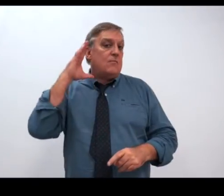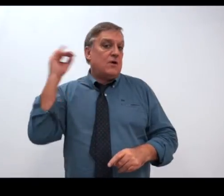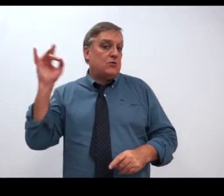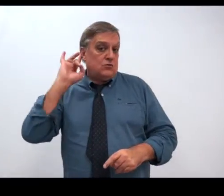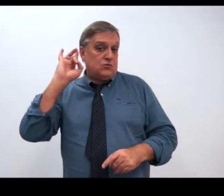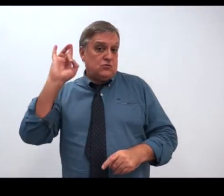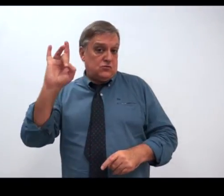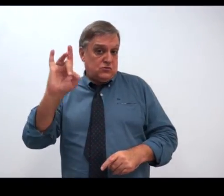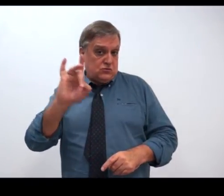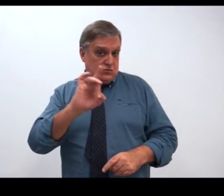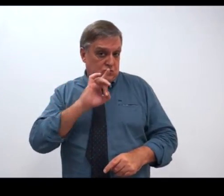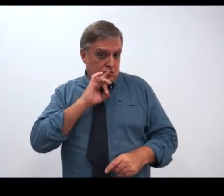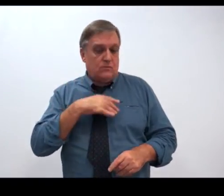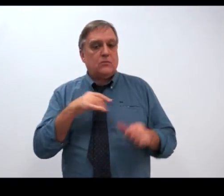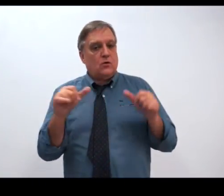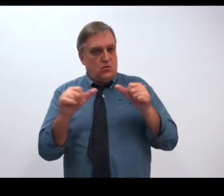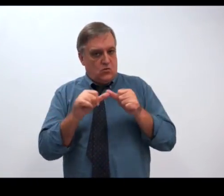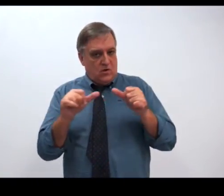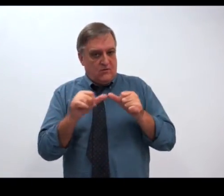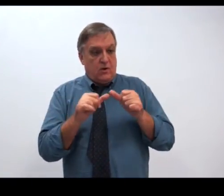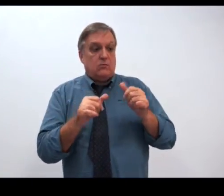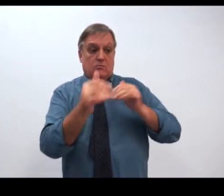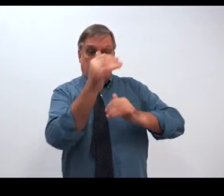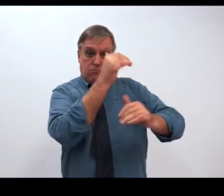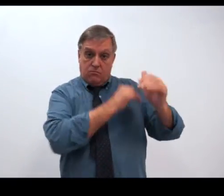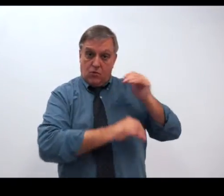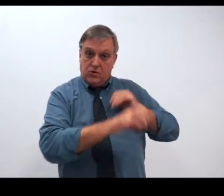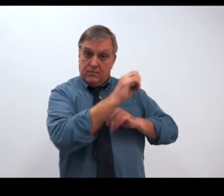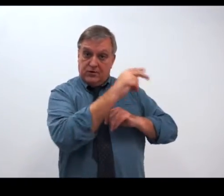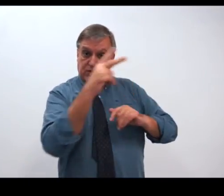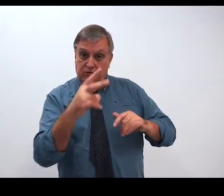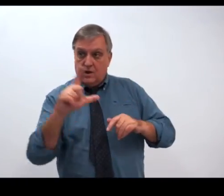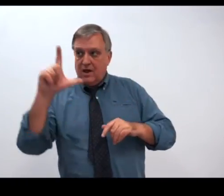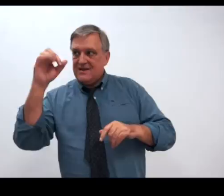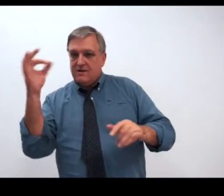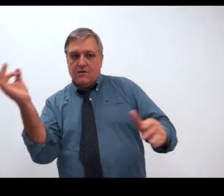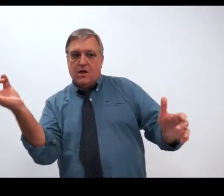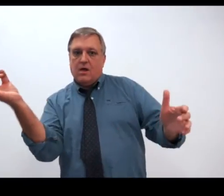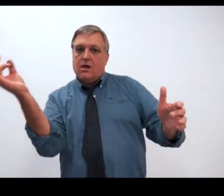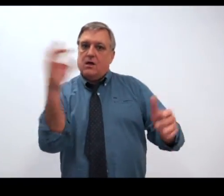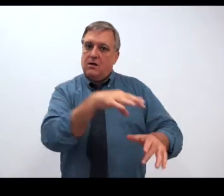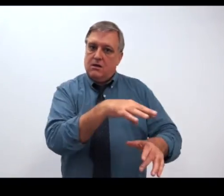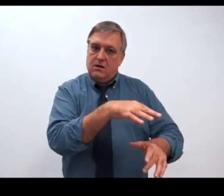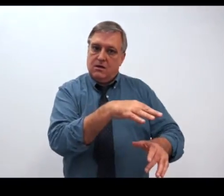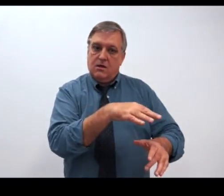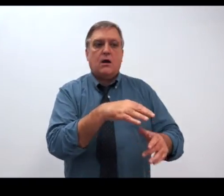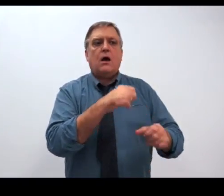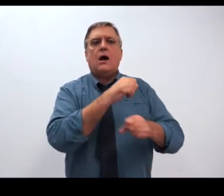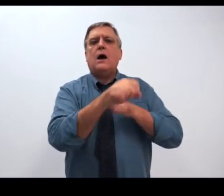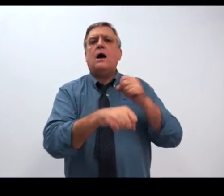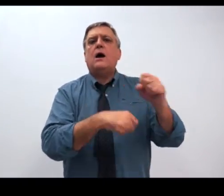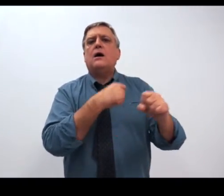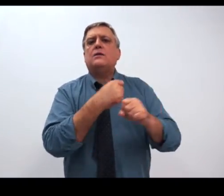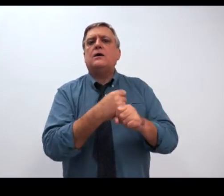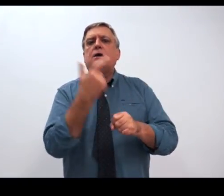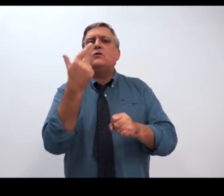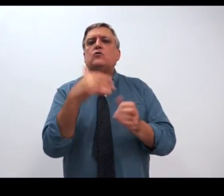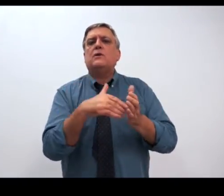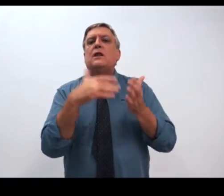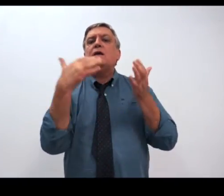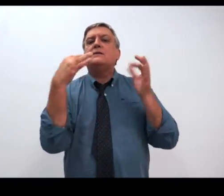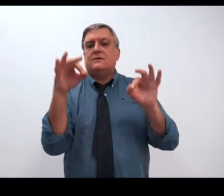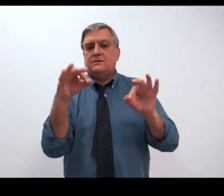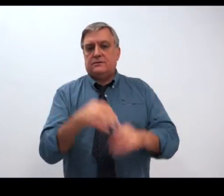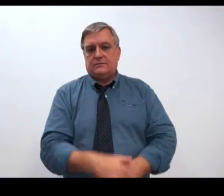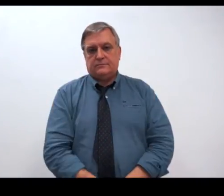Chargée en 2005 d'une mission de scolarisation des élèves malentendants et sourds pour le ministère de l'Éducation nationale, nous